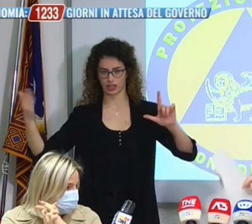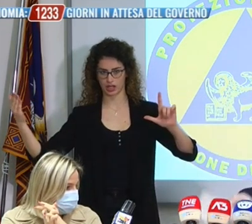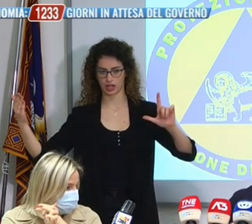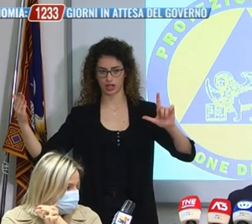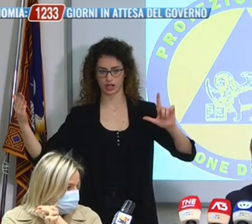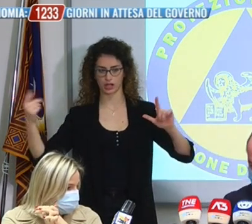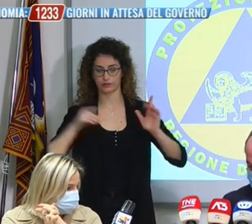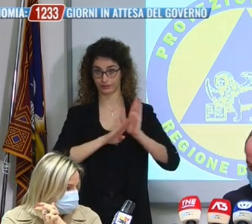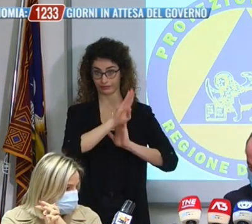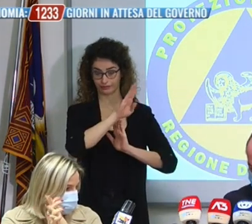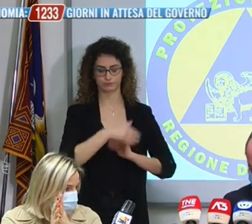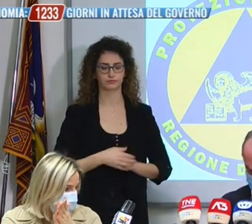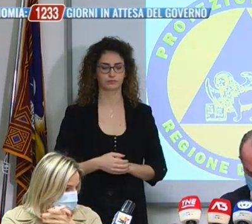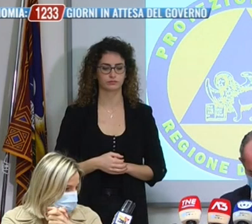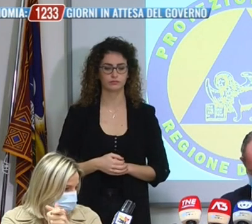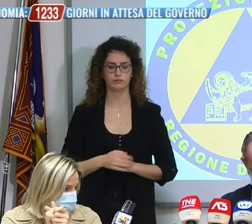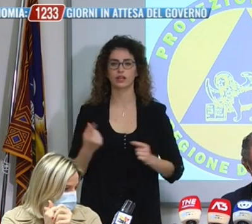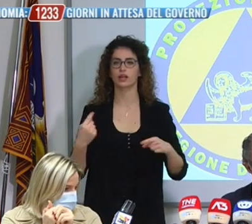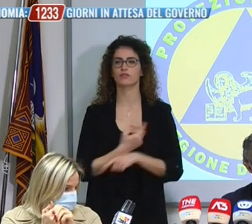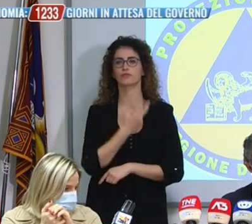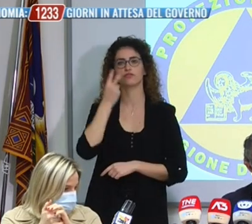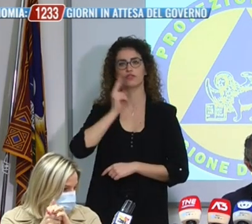Vedete l'incremento. E poi Verona,